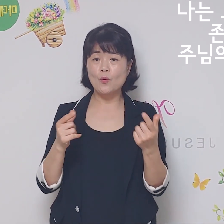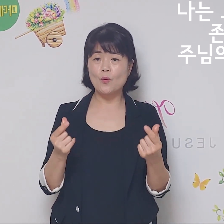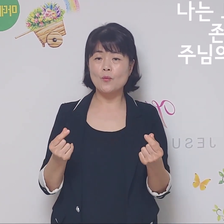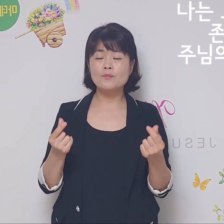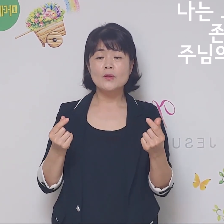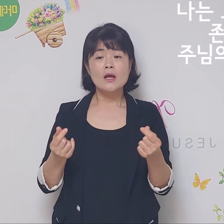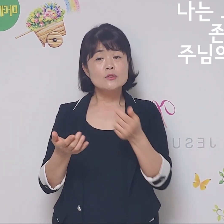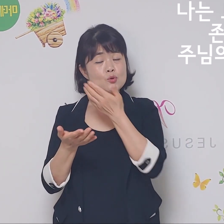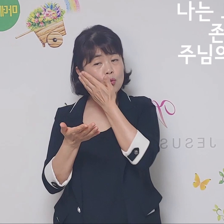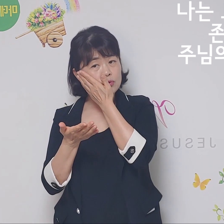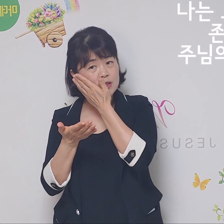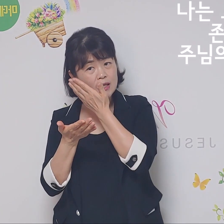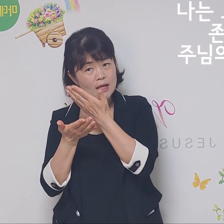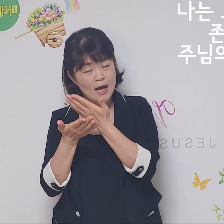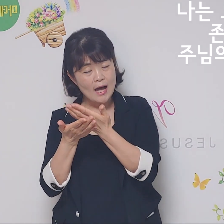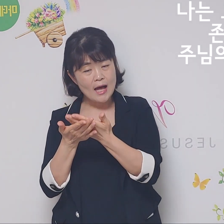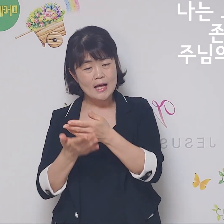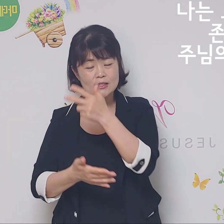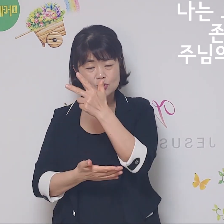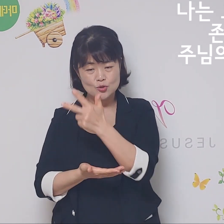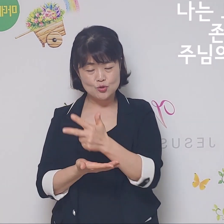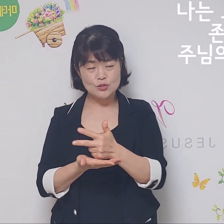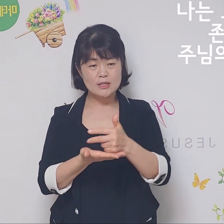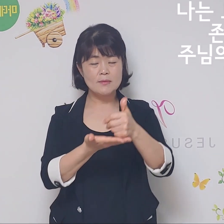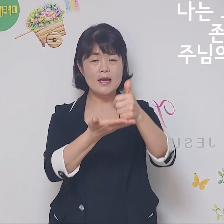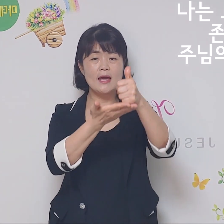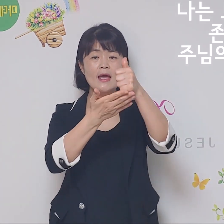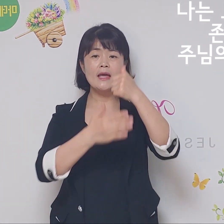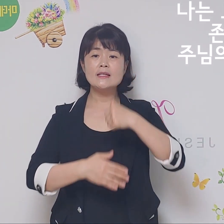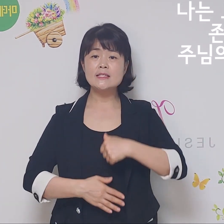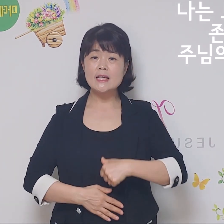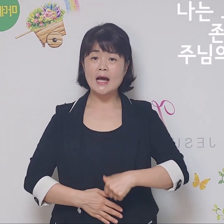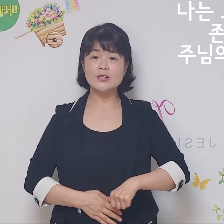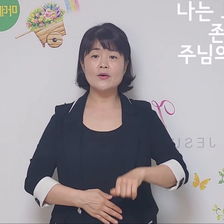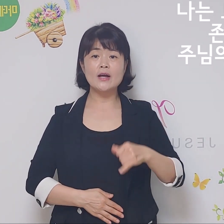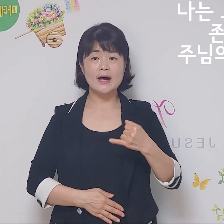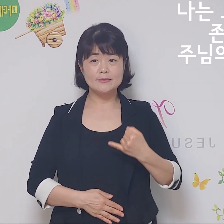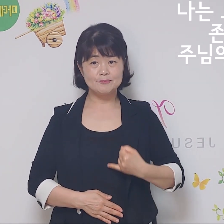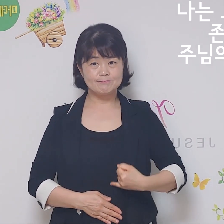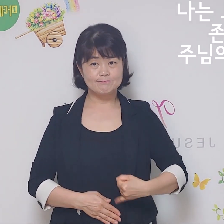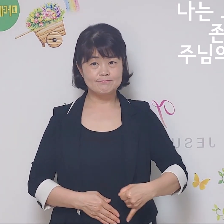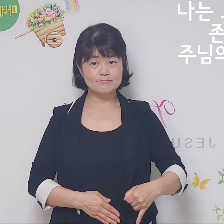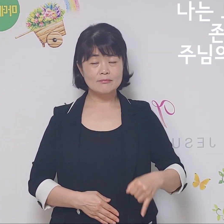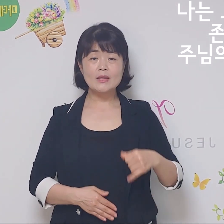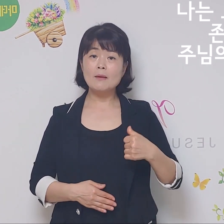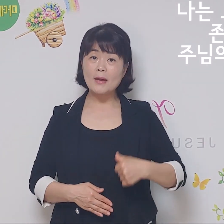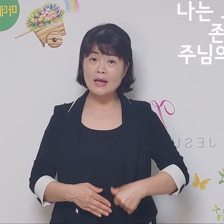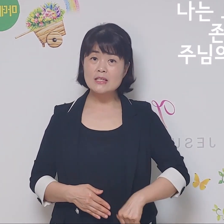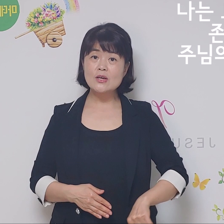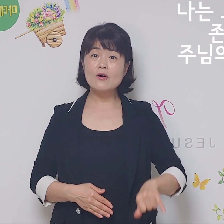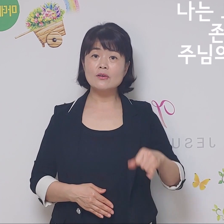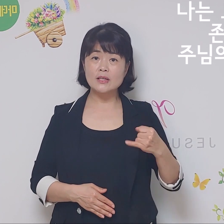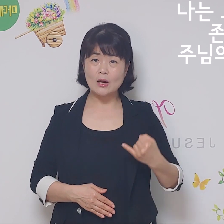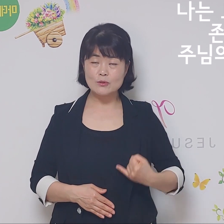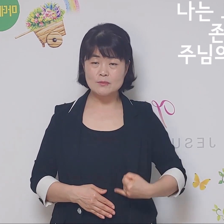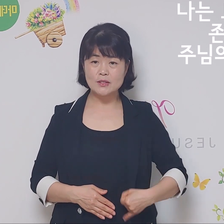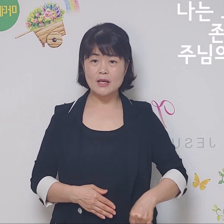보배롭고 존귀한 주님의 자녀라. 배에서 이렇게 나오시면